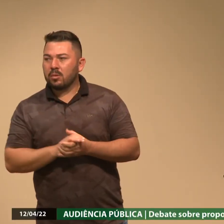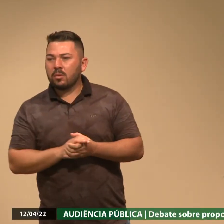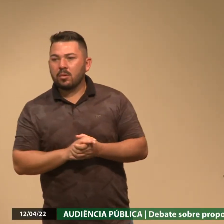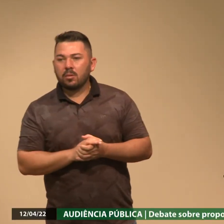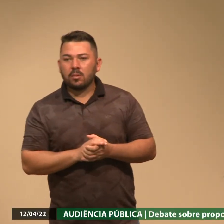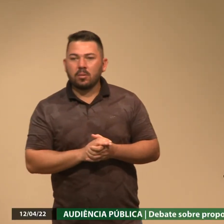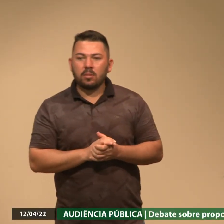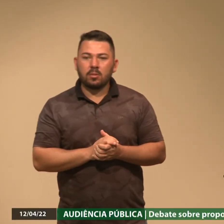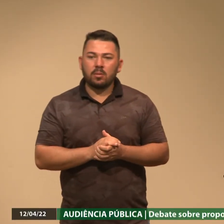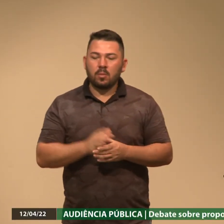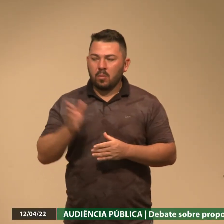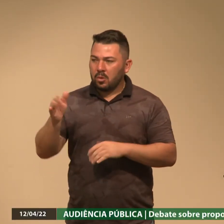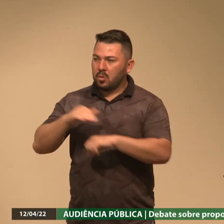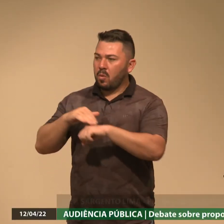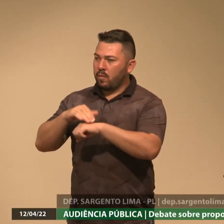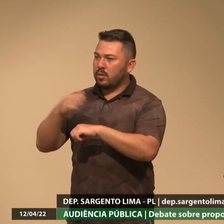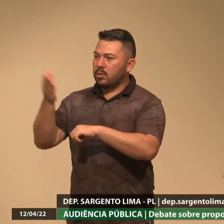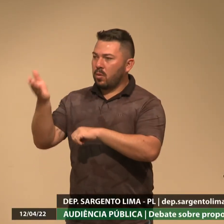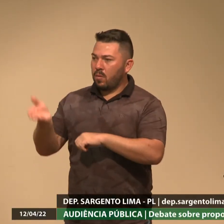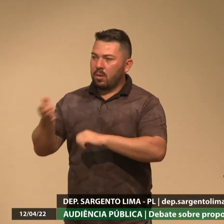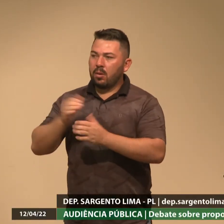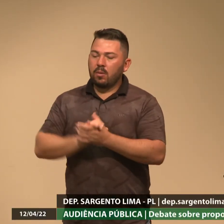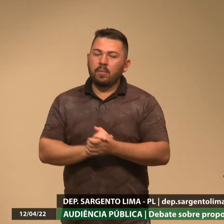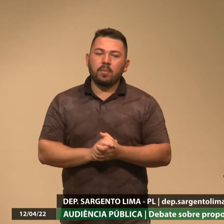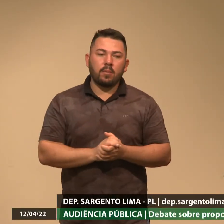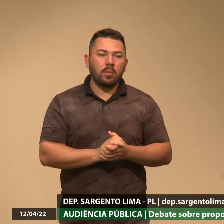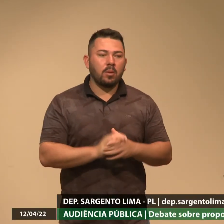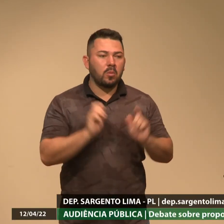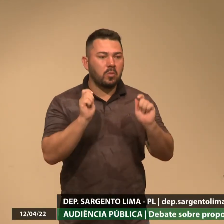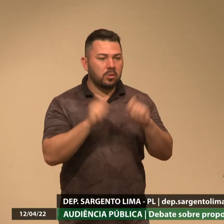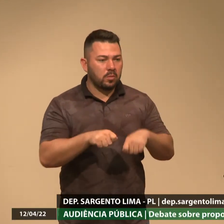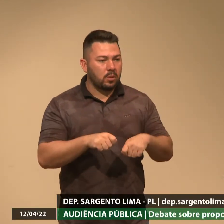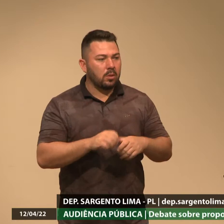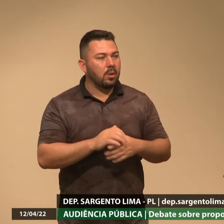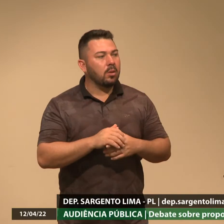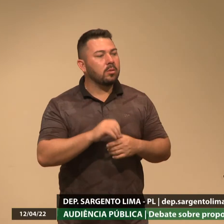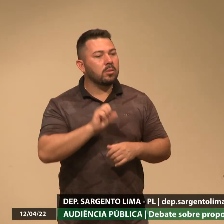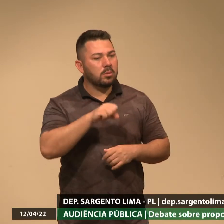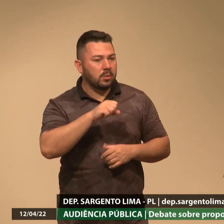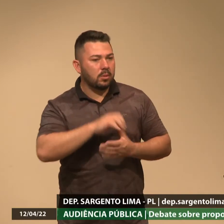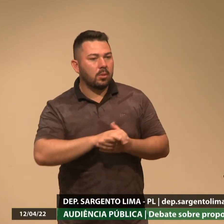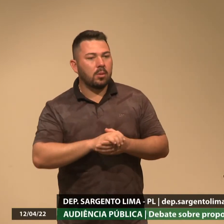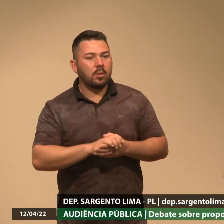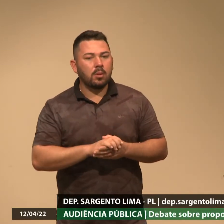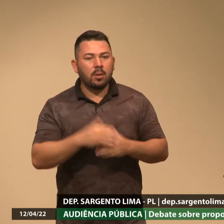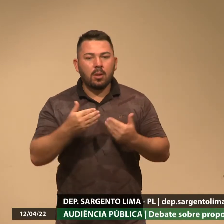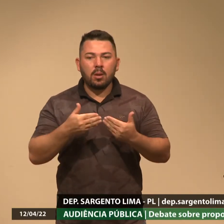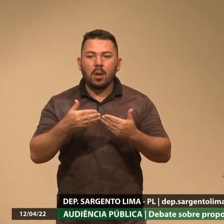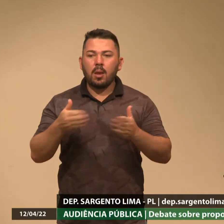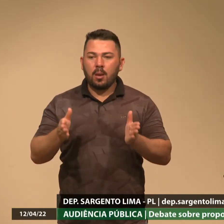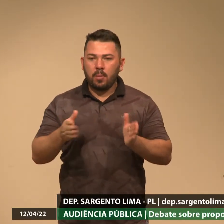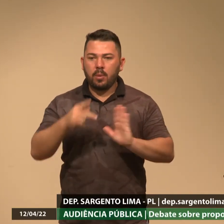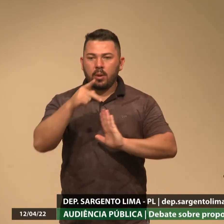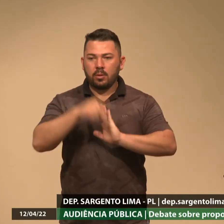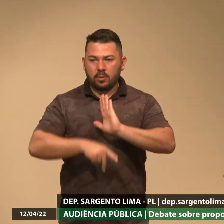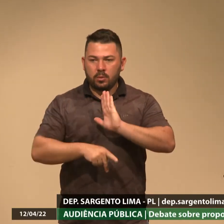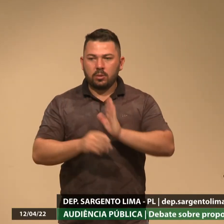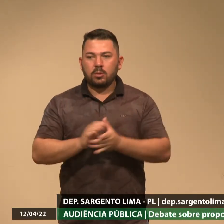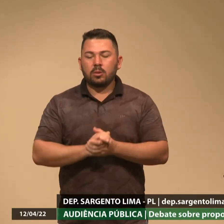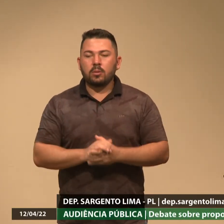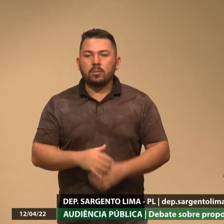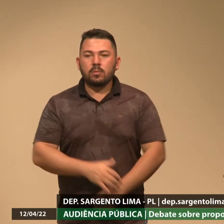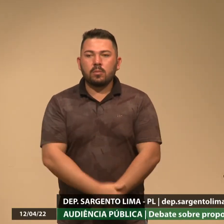vocês podem alinhavar o contato ali dentro ali nós podemos estudar mais essa possibilidade Justamente por isso que nós deixamos em aberto esse projeto